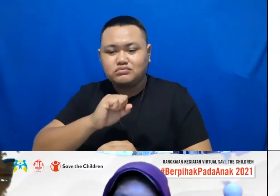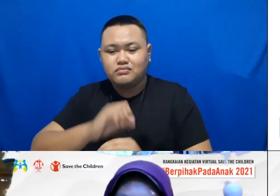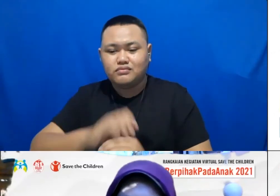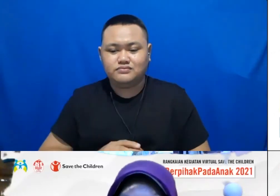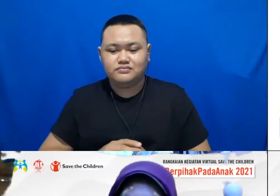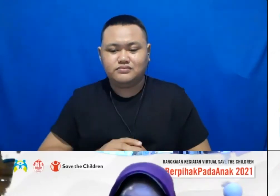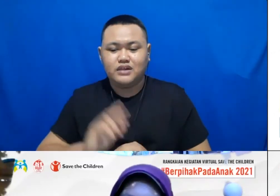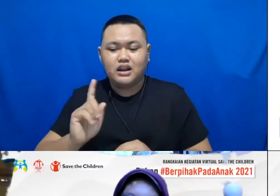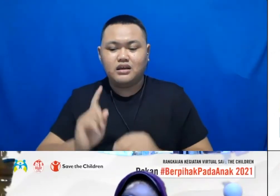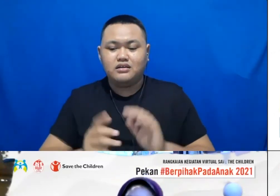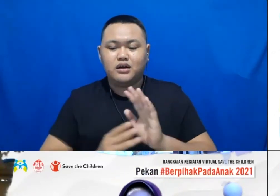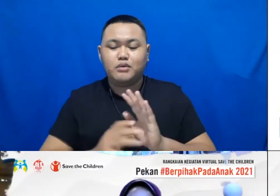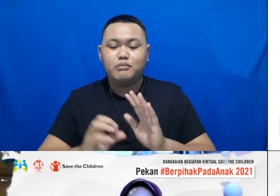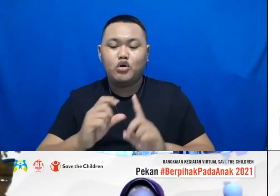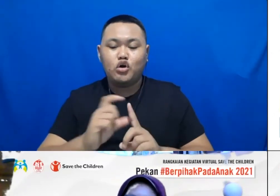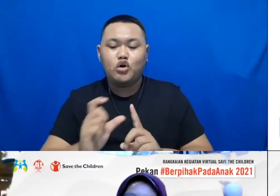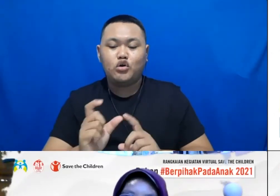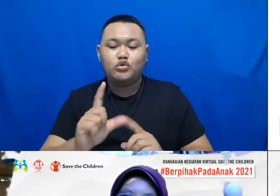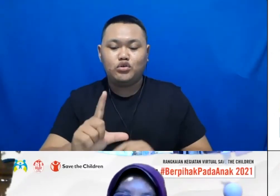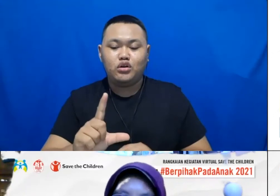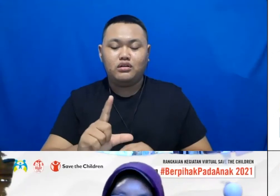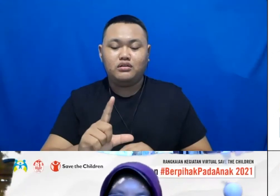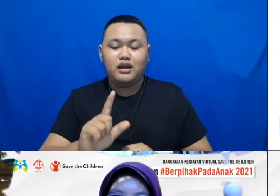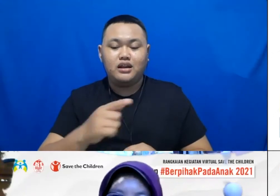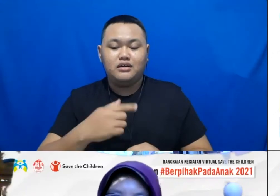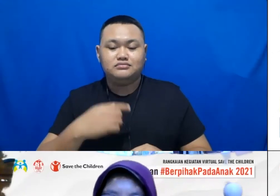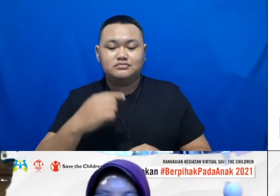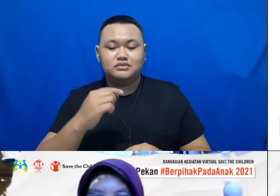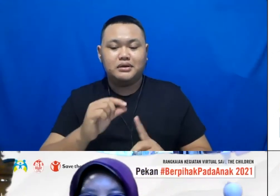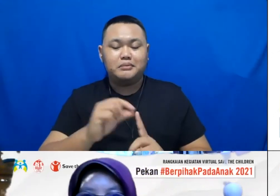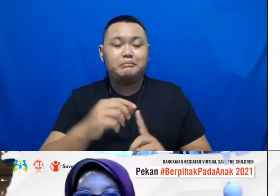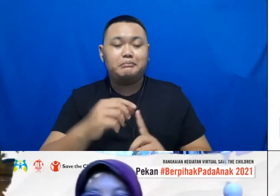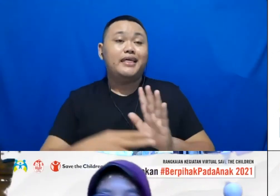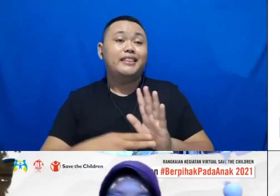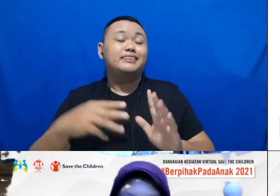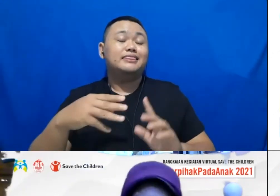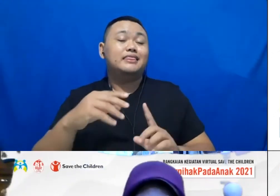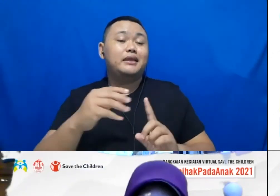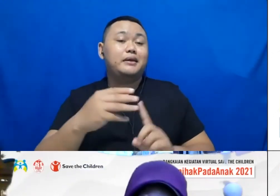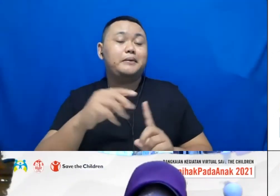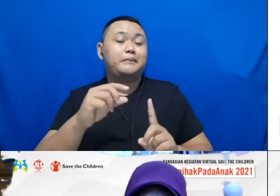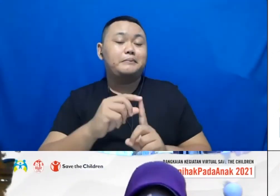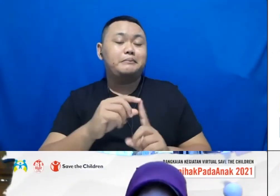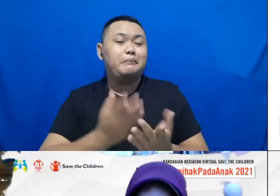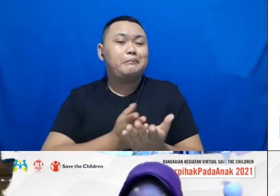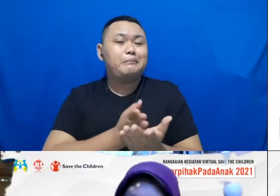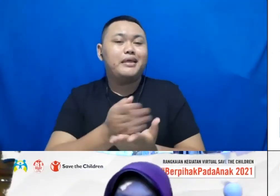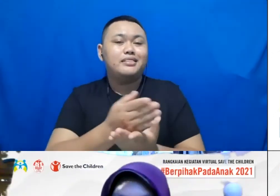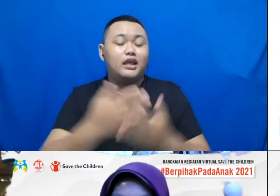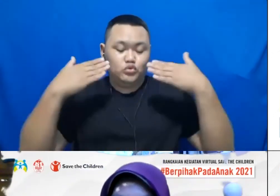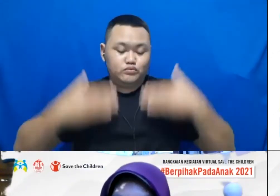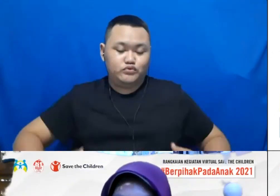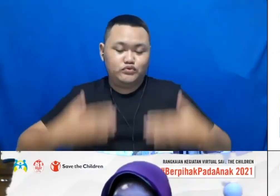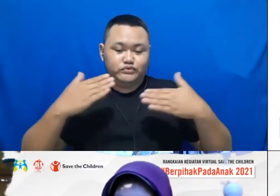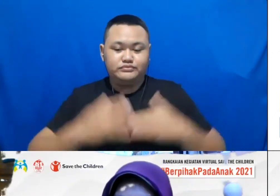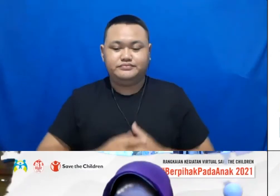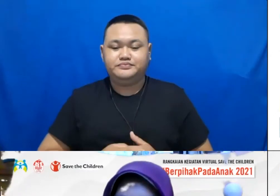pada saat kegiatan upacara bendera, maka kami membuka kesempatan untuk laki-laki dan perempuan